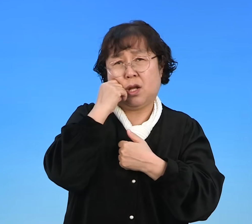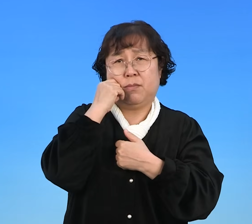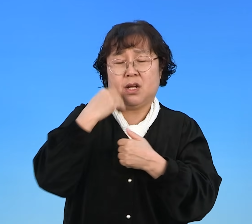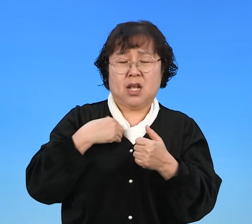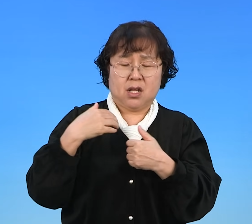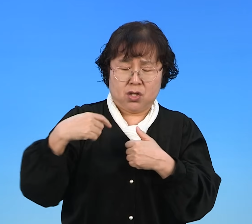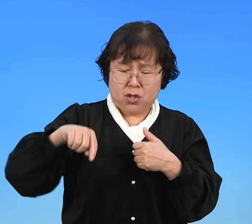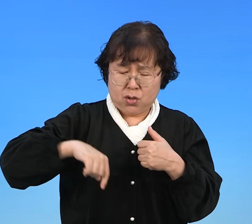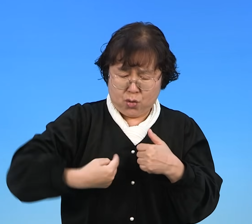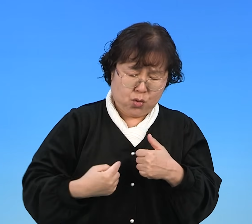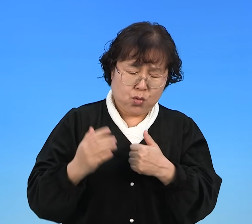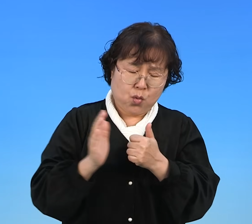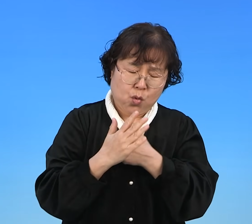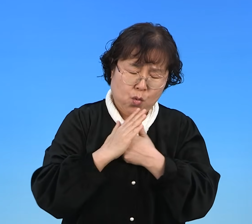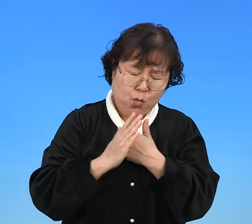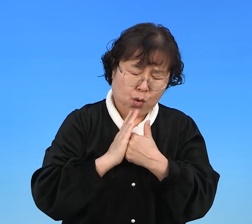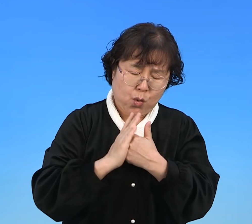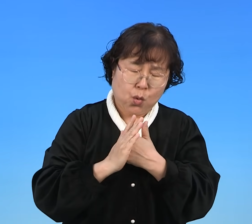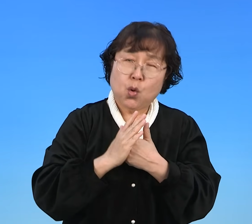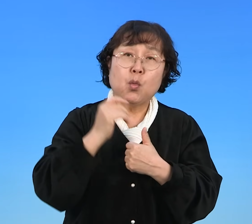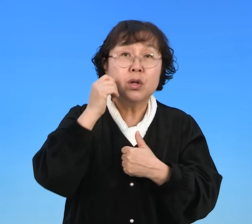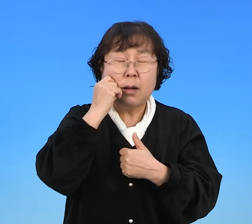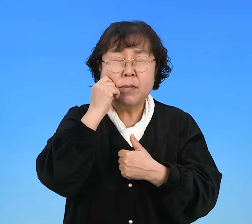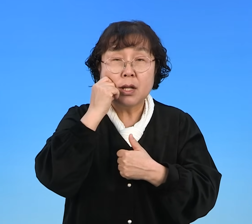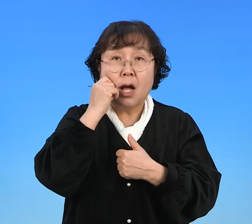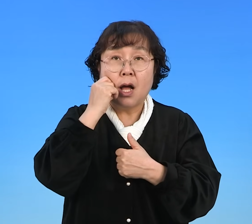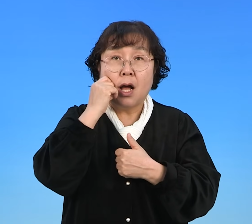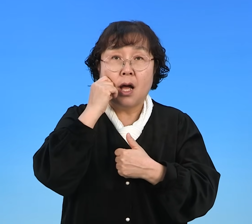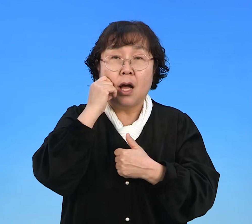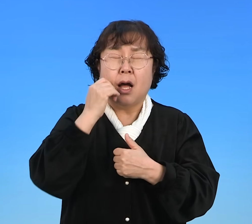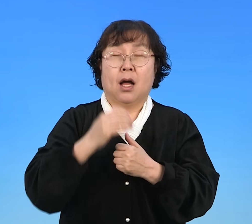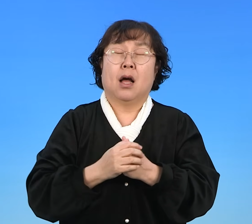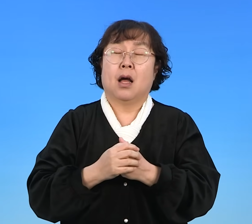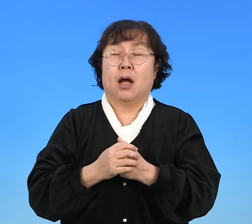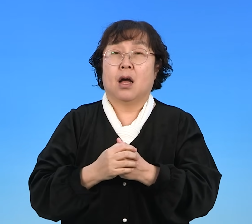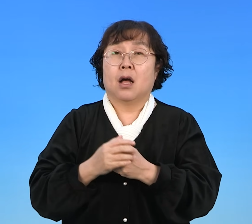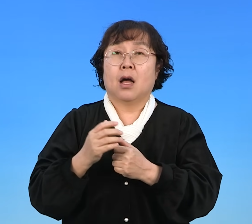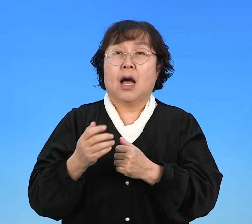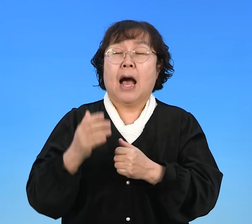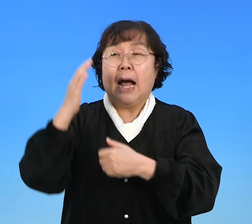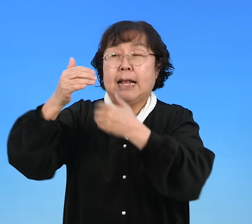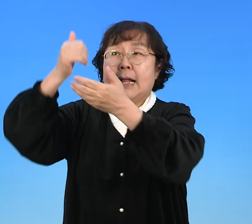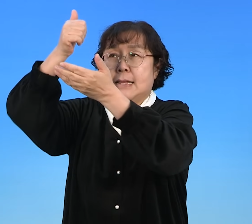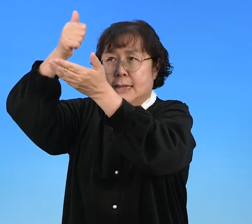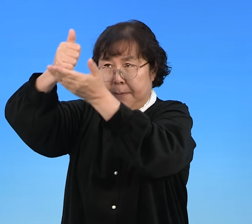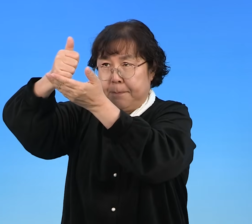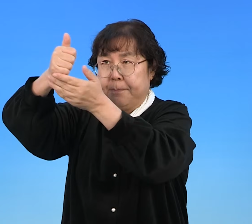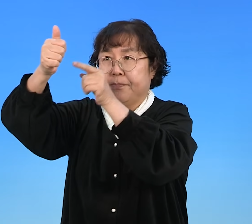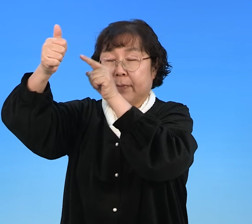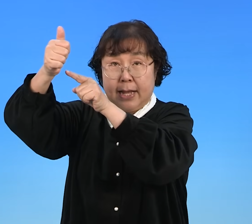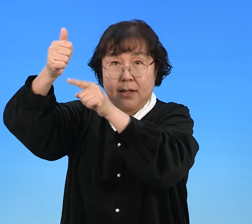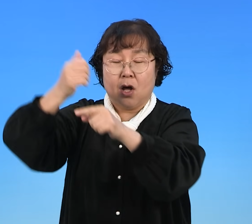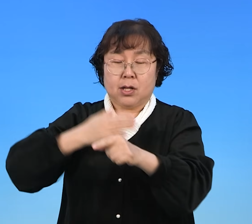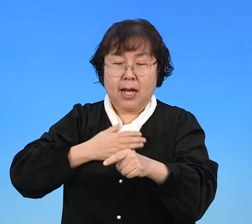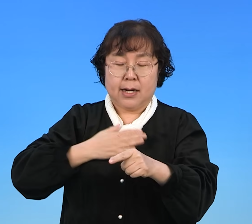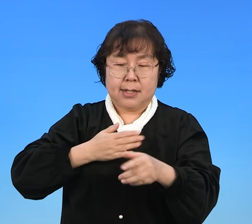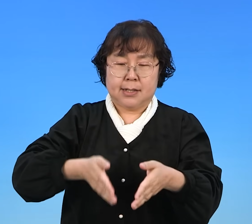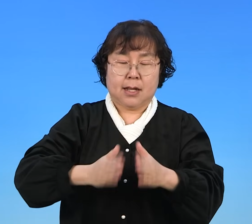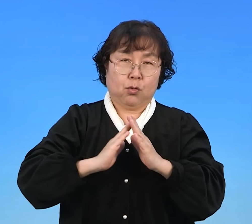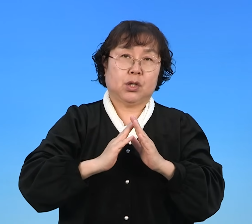애써서 회복이 안 되는 거거든요. 누가 합니까? 하나님이 하세요. 하나님의 일하심이에요. 그분께서